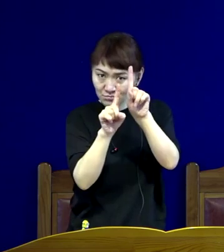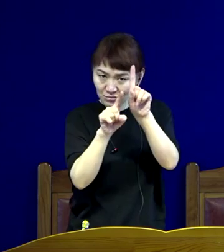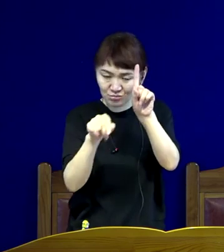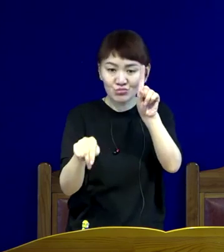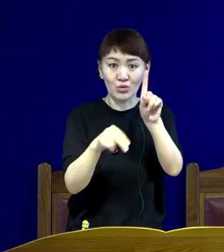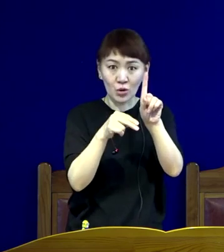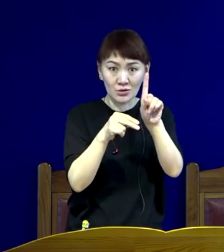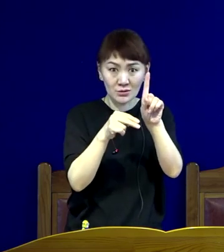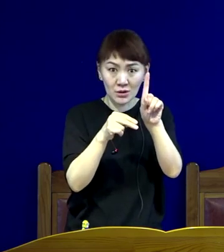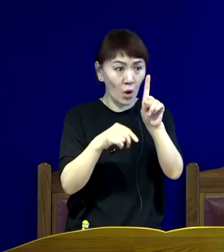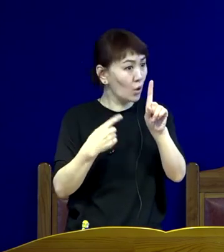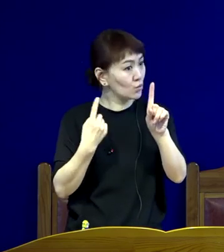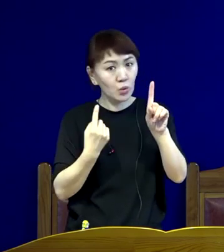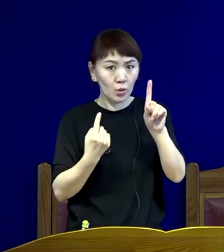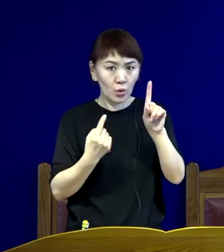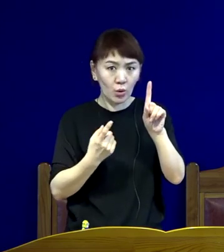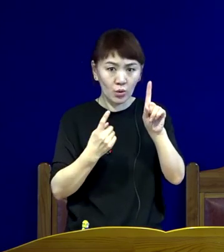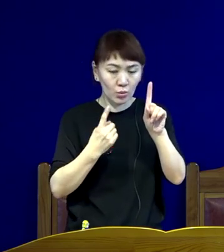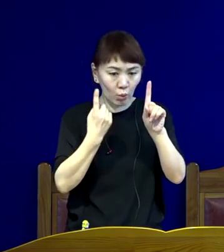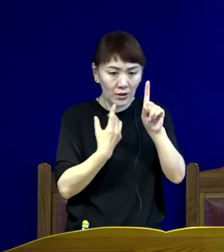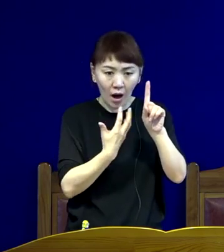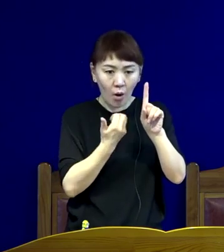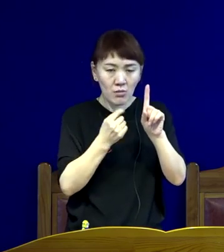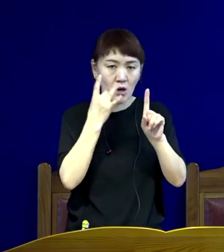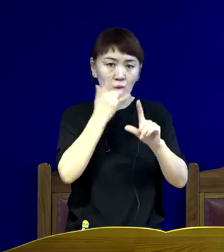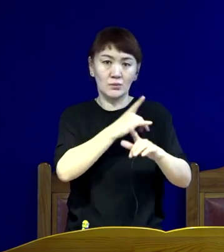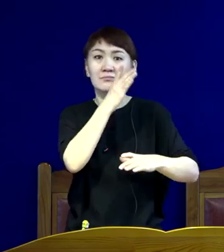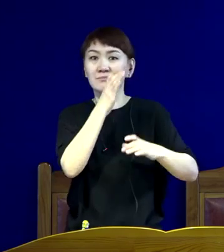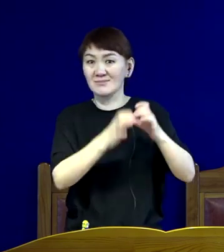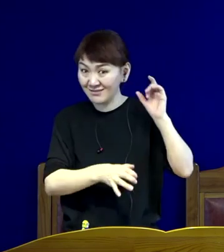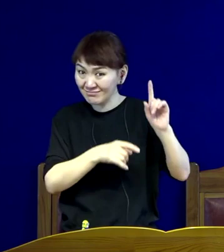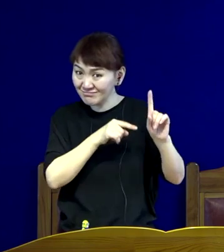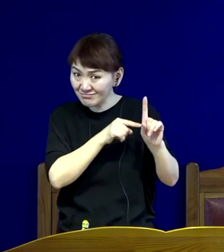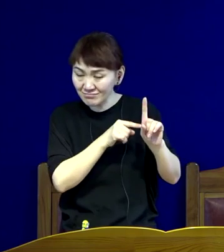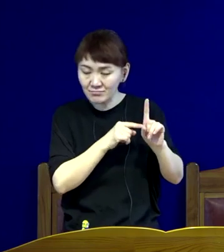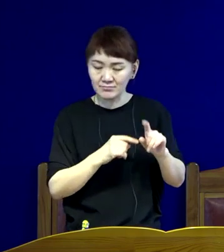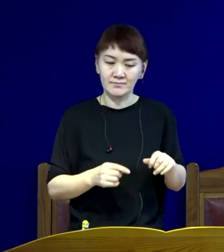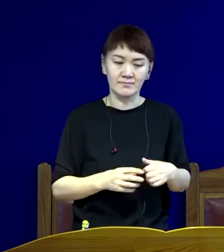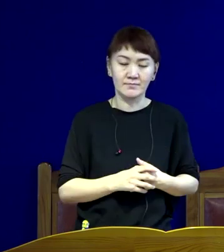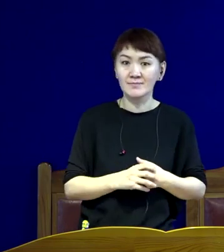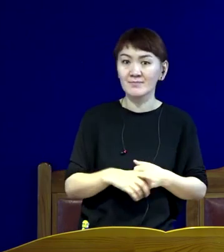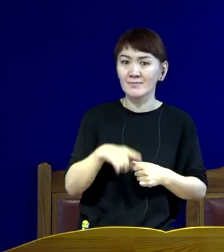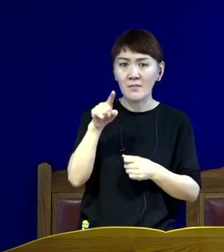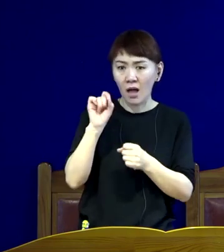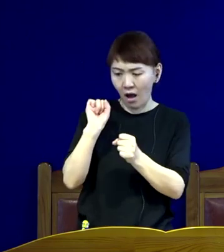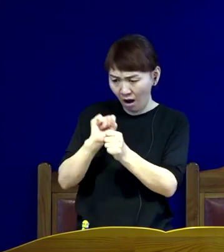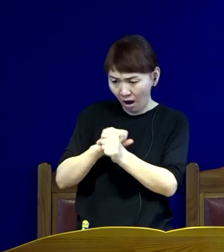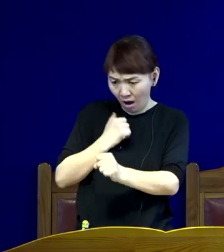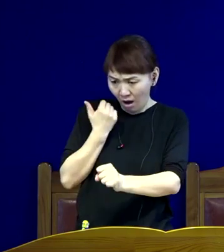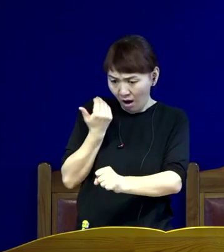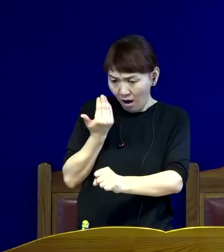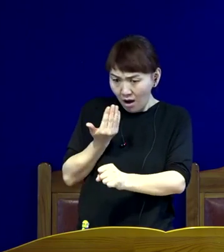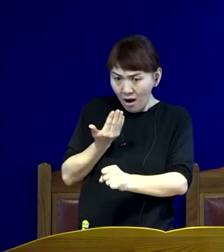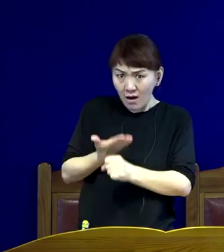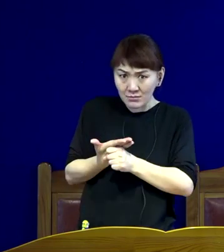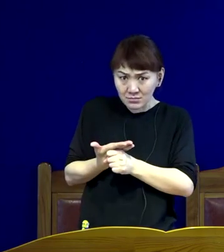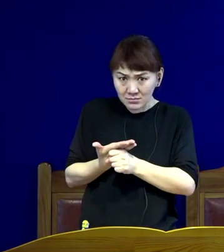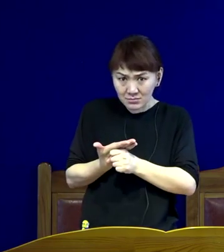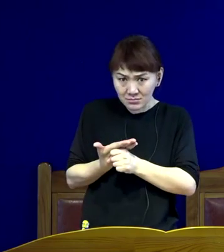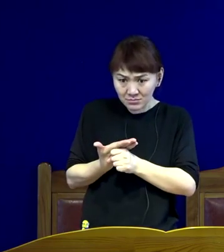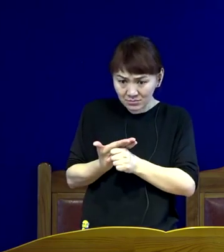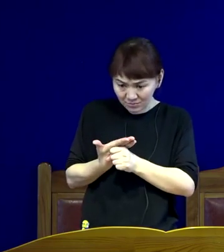шахалтдаг. Тэгвэл эр хүн балли шигнэндэнэн яги гиокашимика? Хариуцлага үүрэг сэтгэл нь маш хурдан